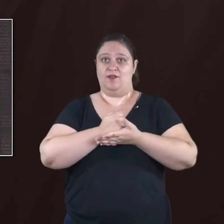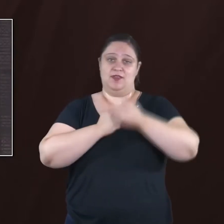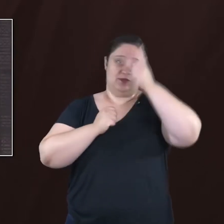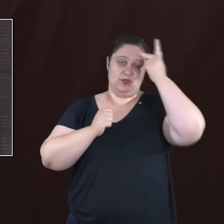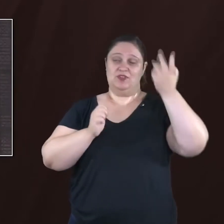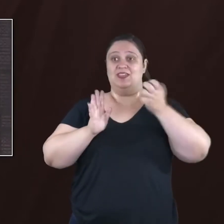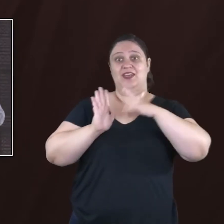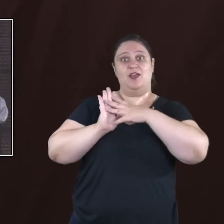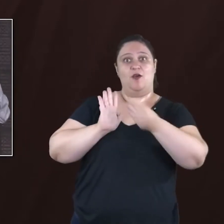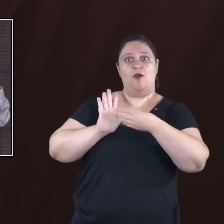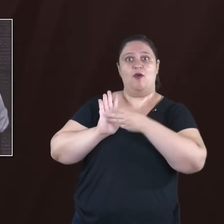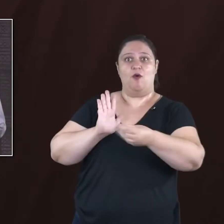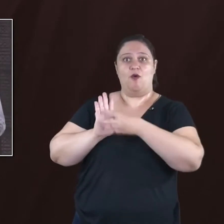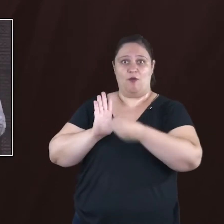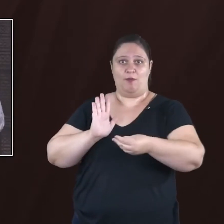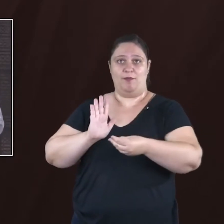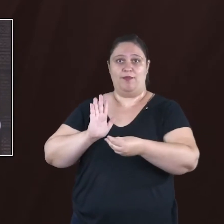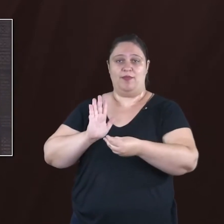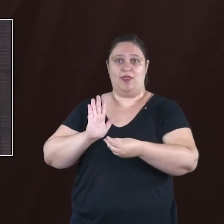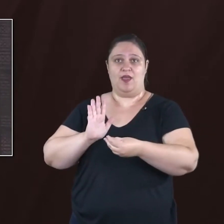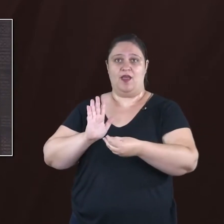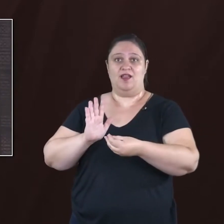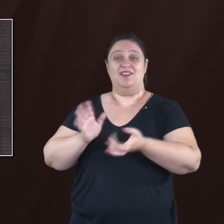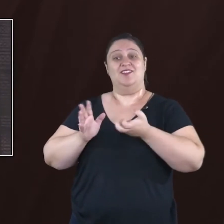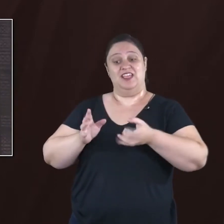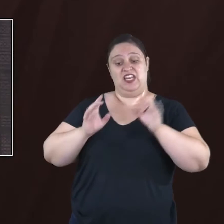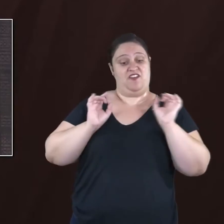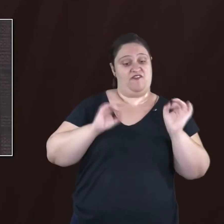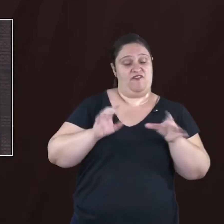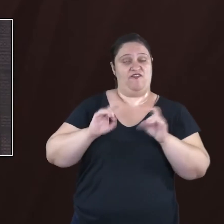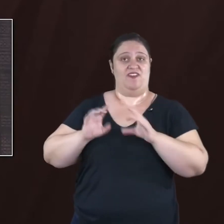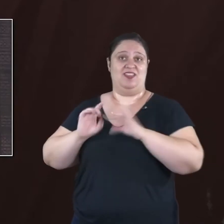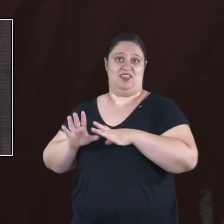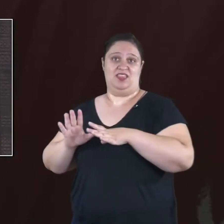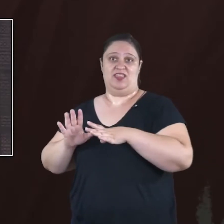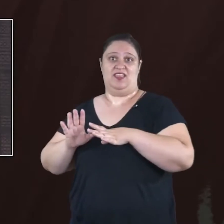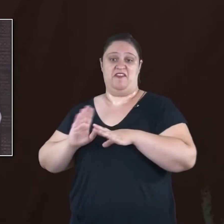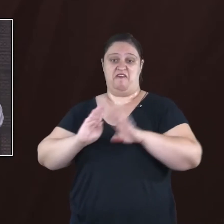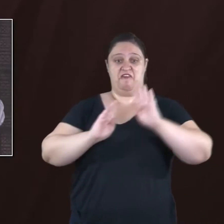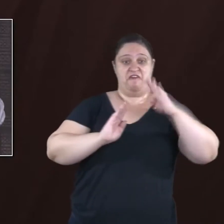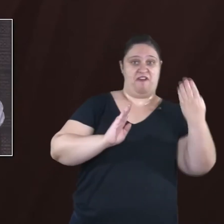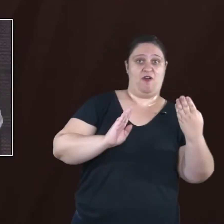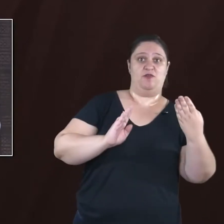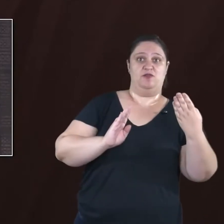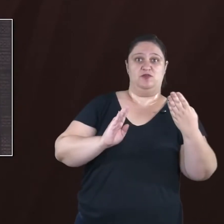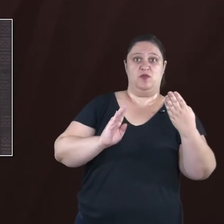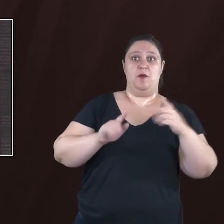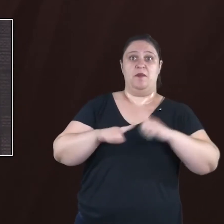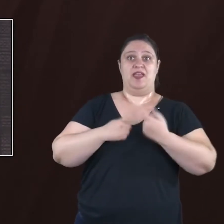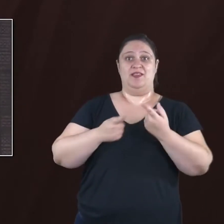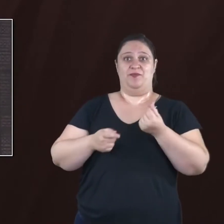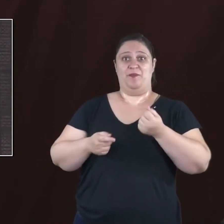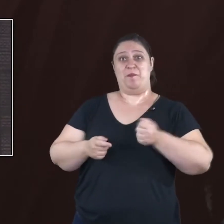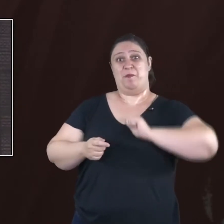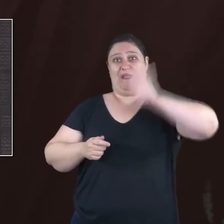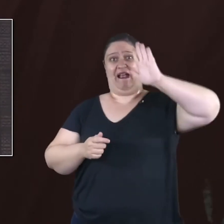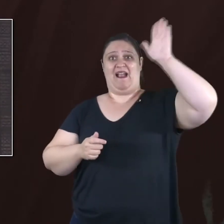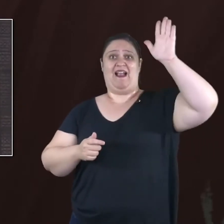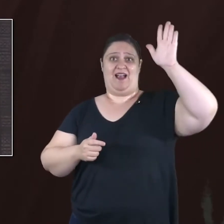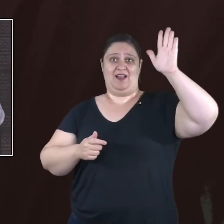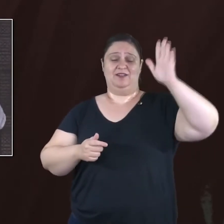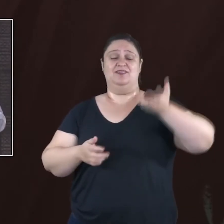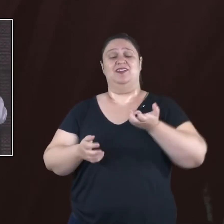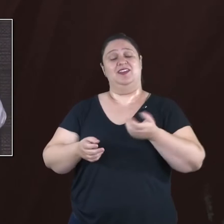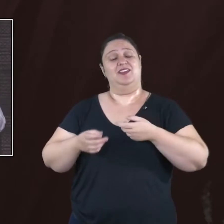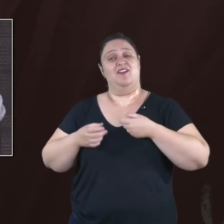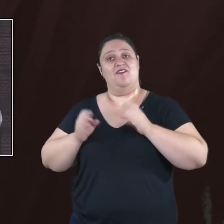Paulo, vendendo um produto barato por um alto preço. Isso é mercadejar a palavra de Deus. Mas,